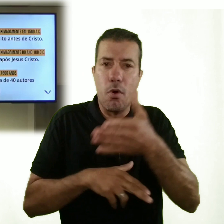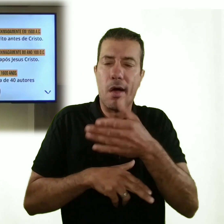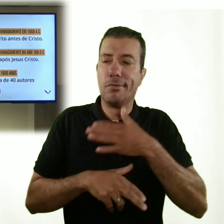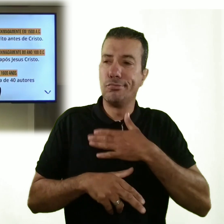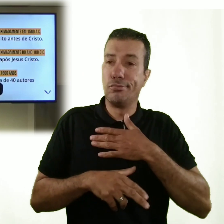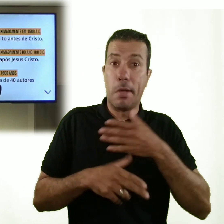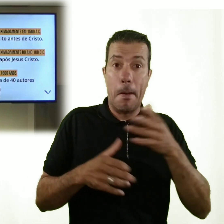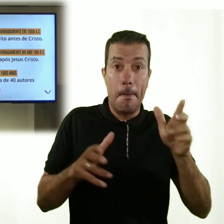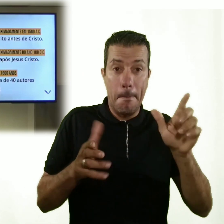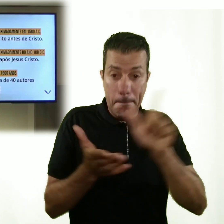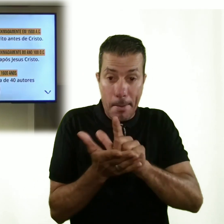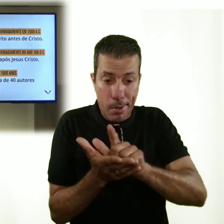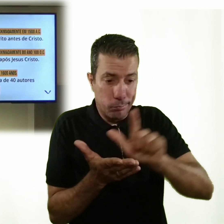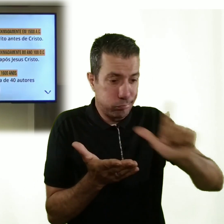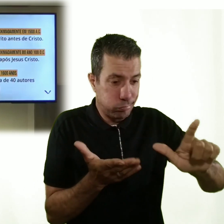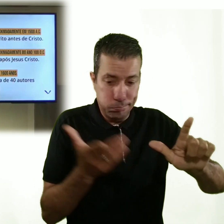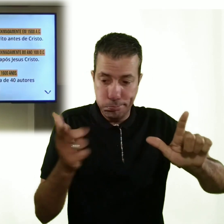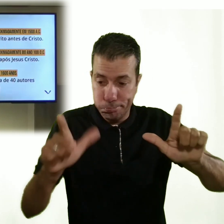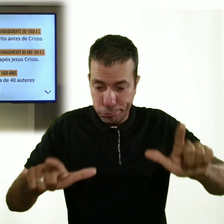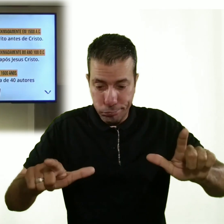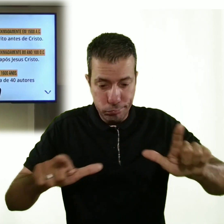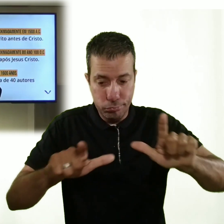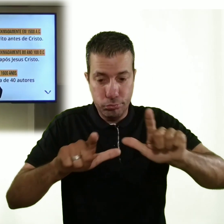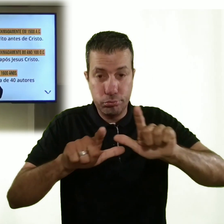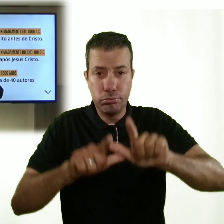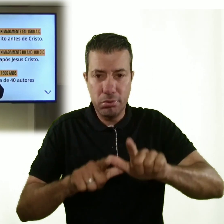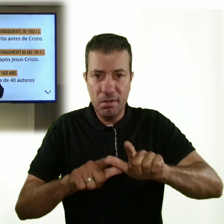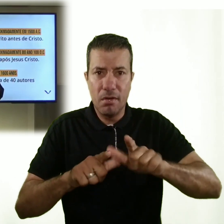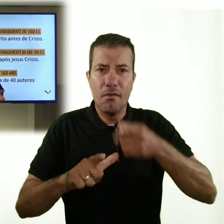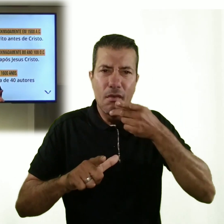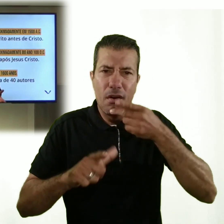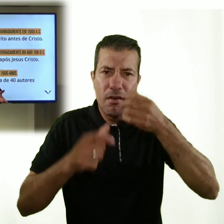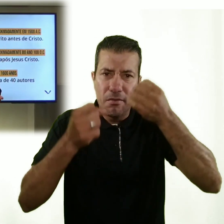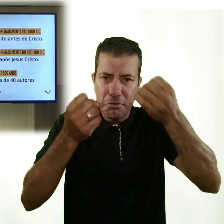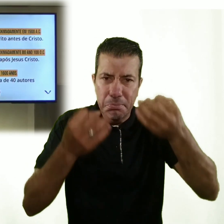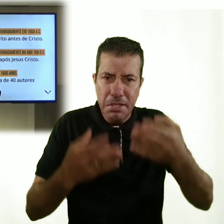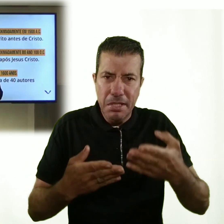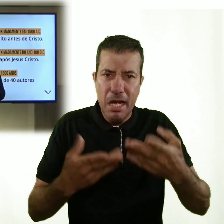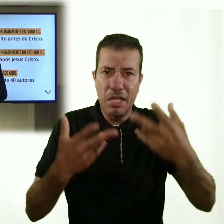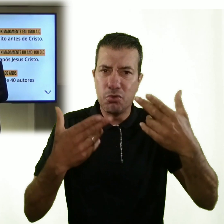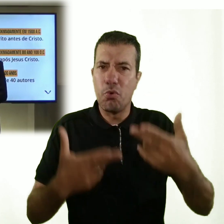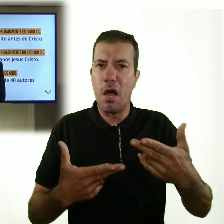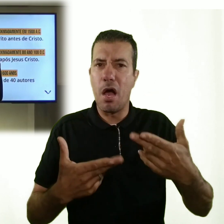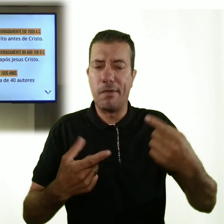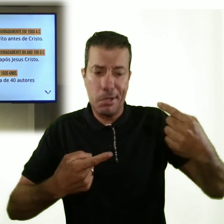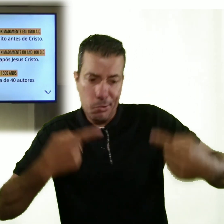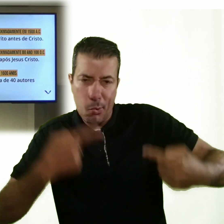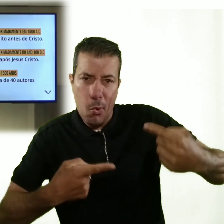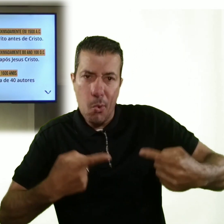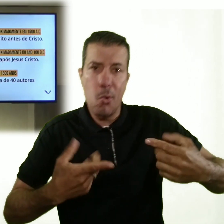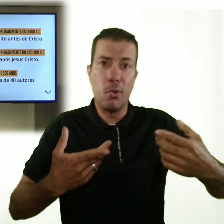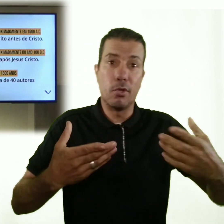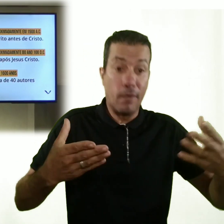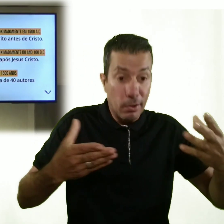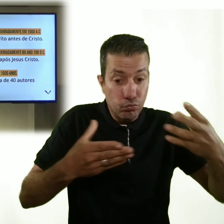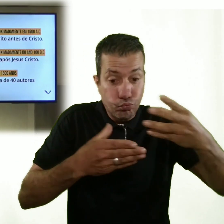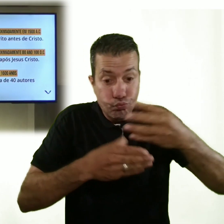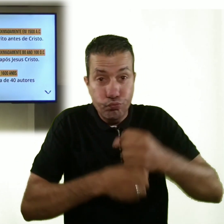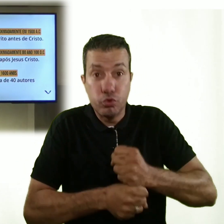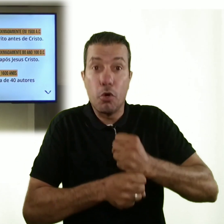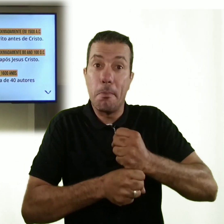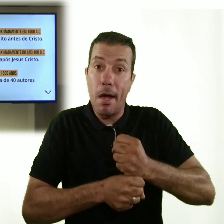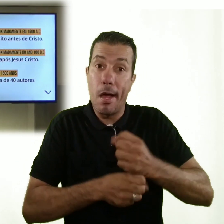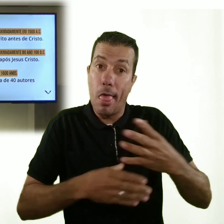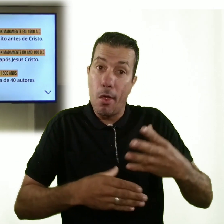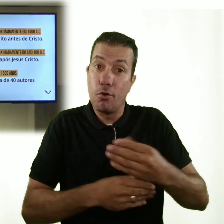se juntam, e será que eles vão falar a mesma coisa? Eles vão se contradizer? Eles vão se complementar? Eu penso